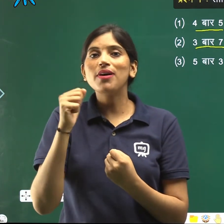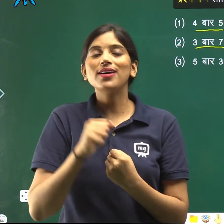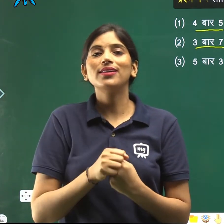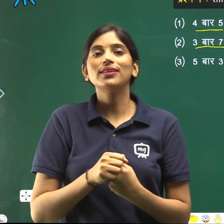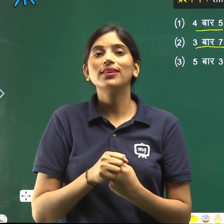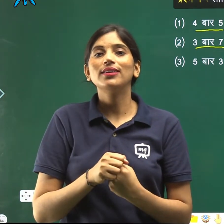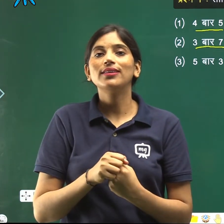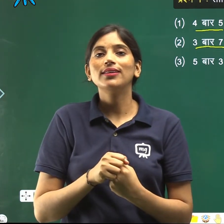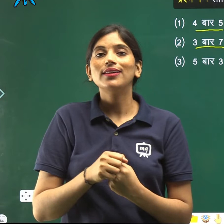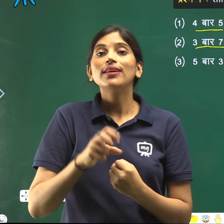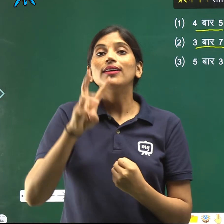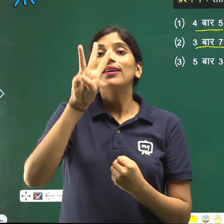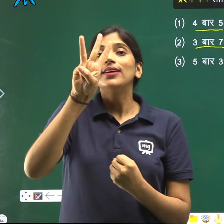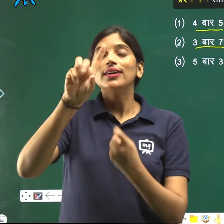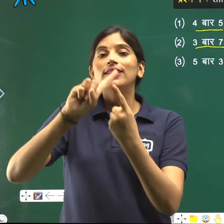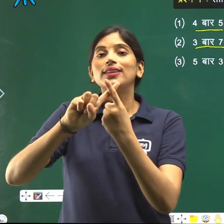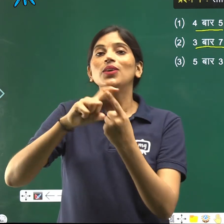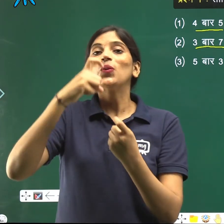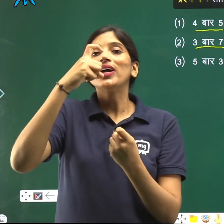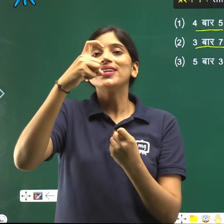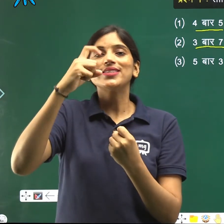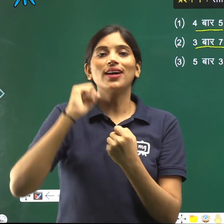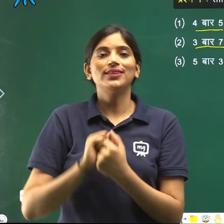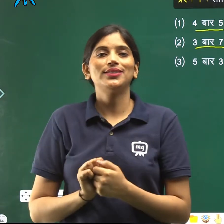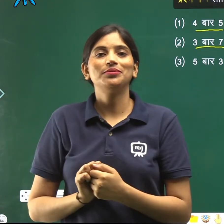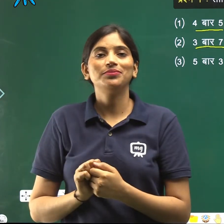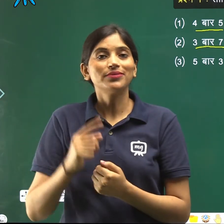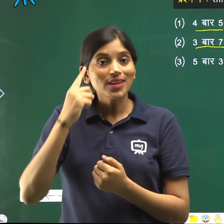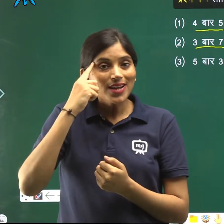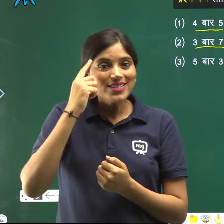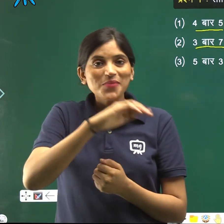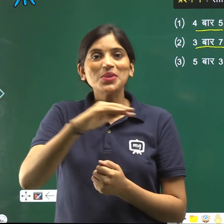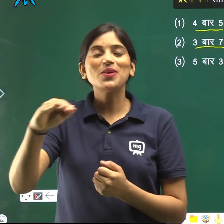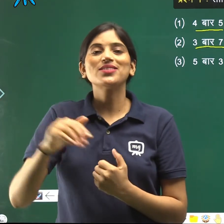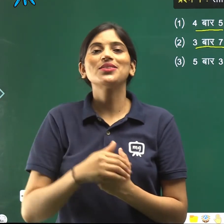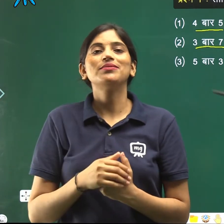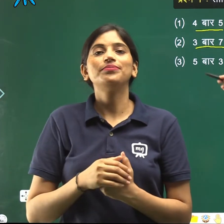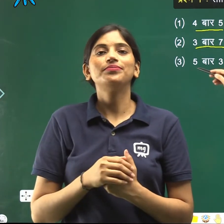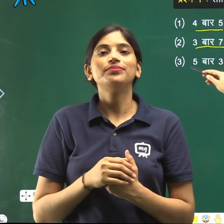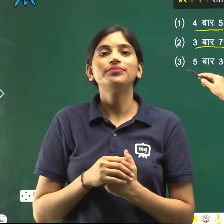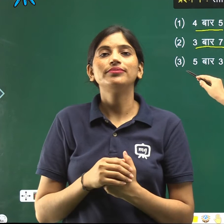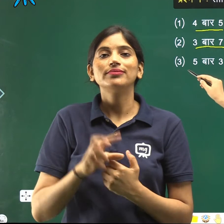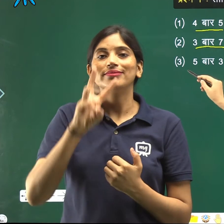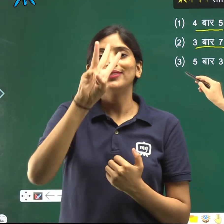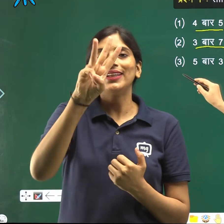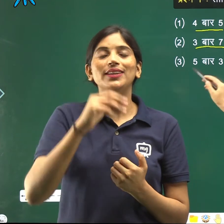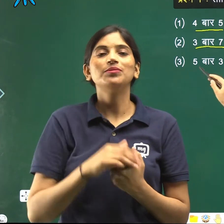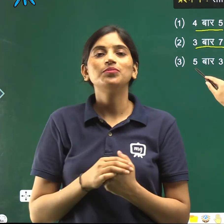बराबर 3 गुणा 7। समझे बच्चों?